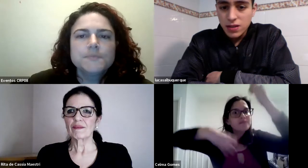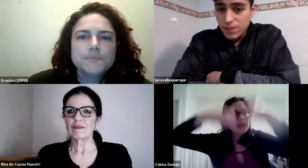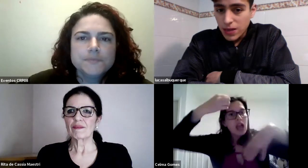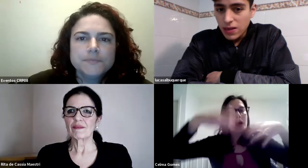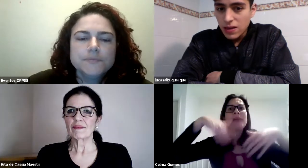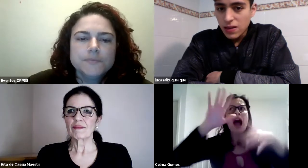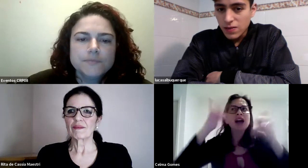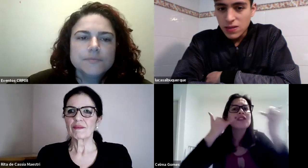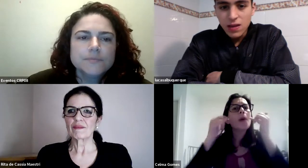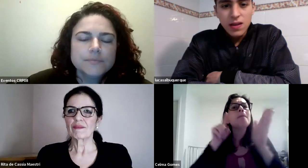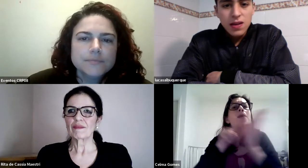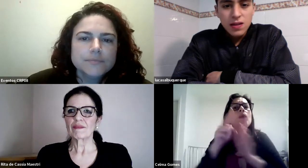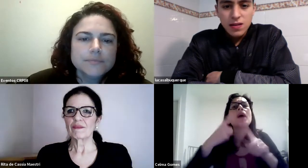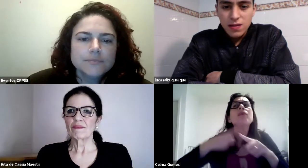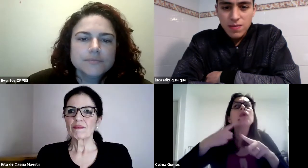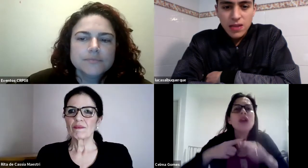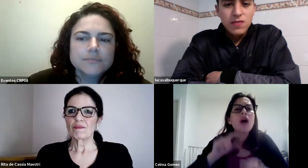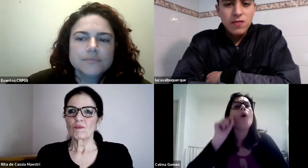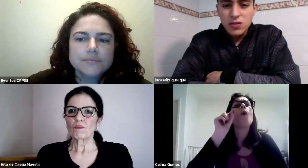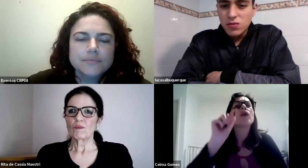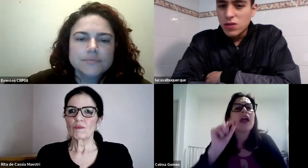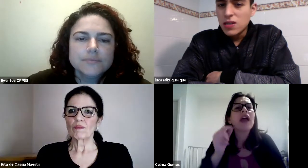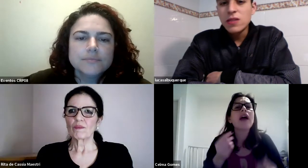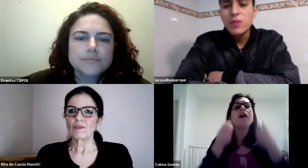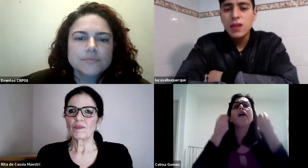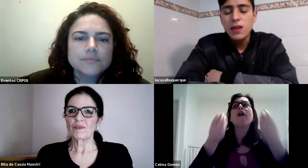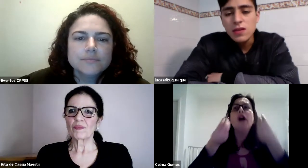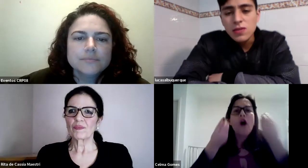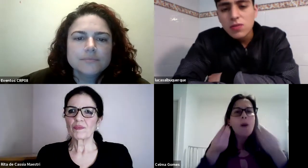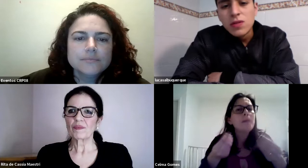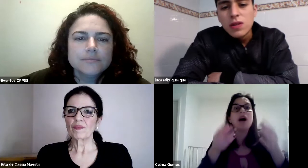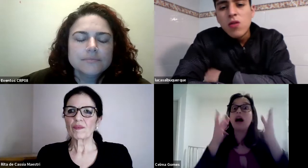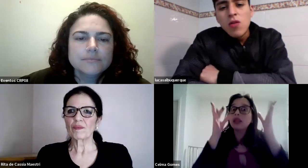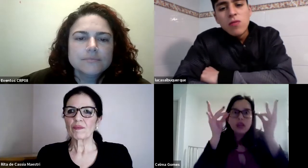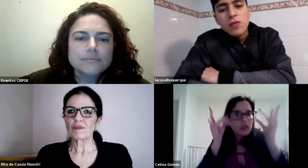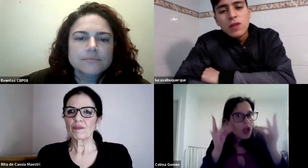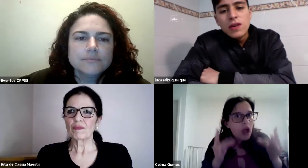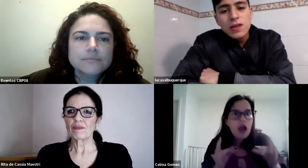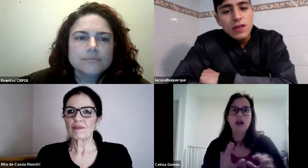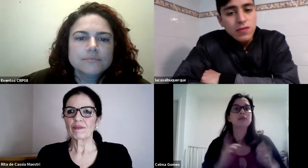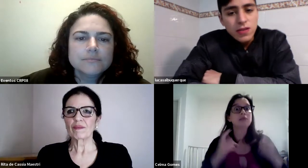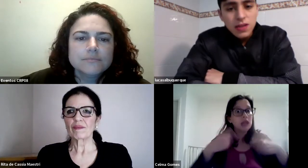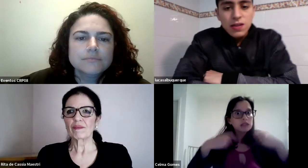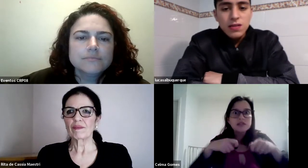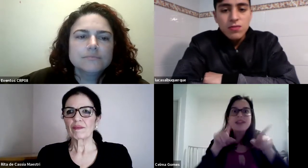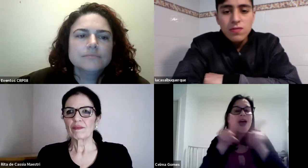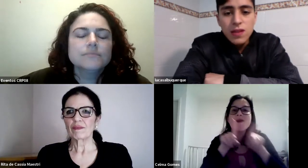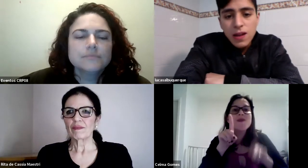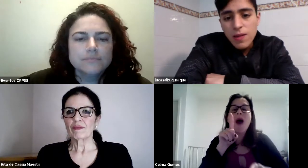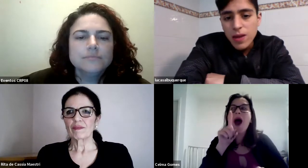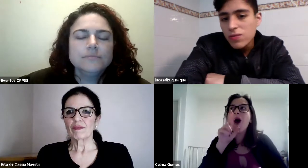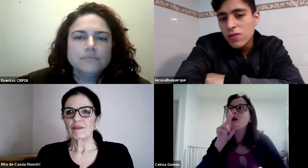você explique, que você ter mais informações. Ah, mas por que isso? Como? Então você tem que trazer todo